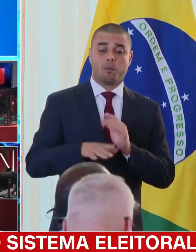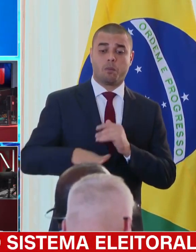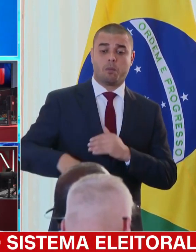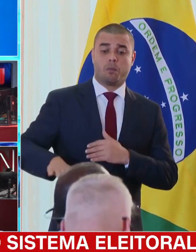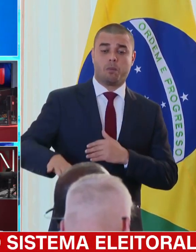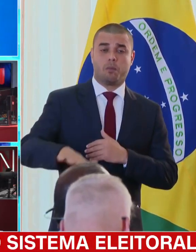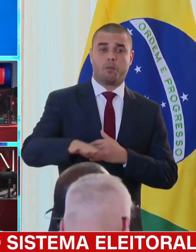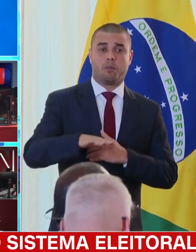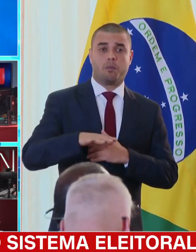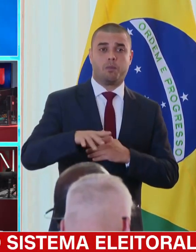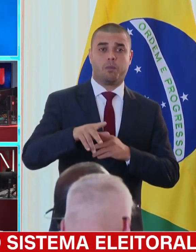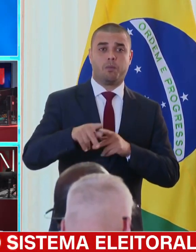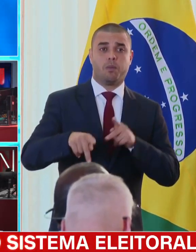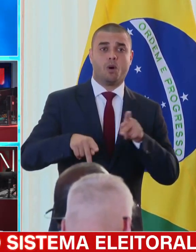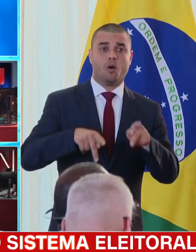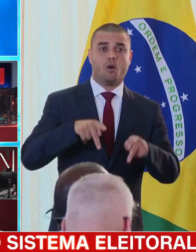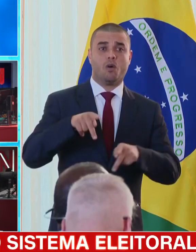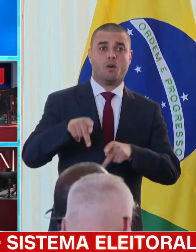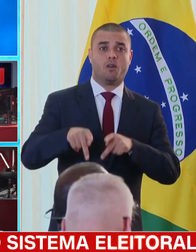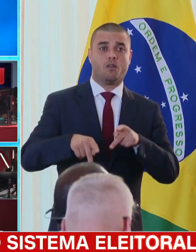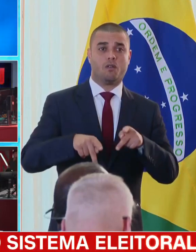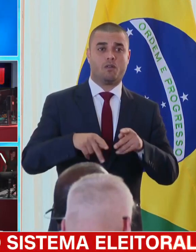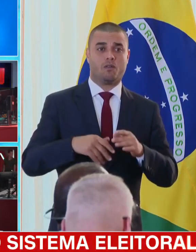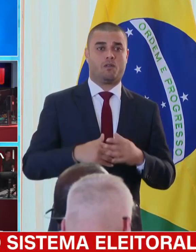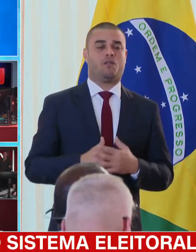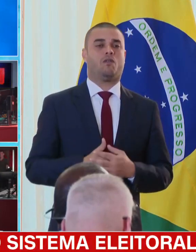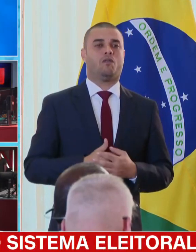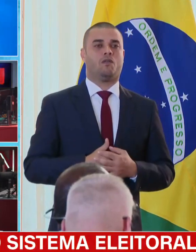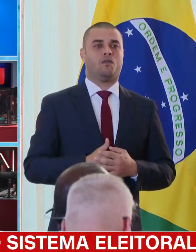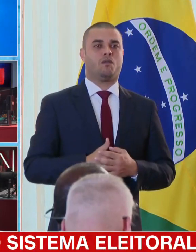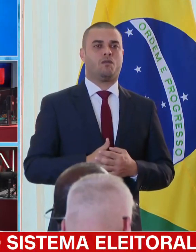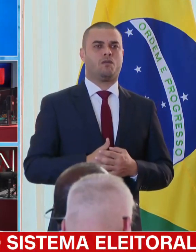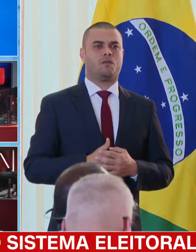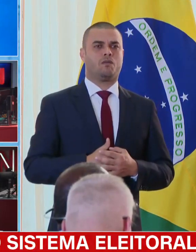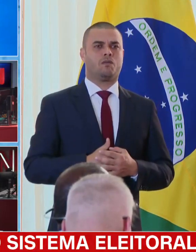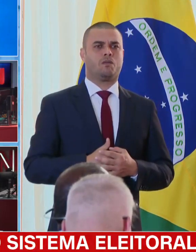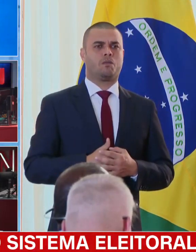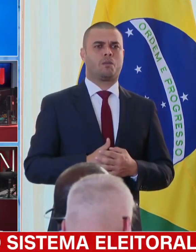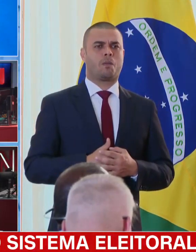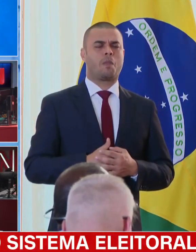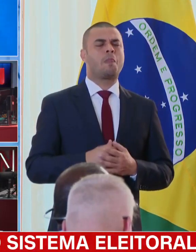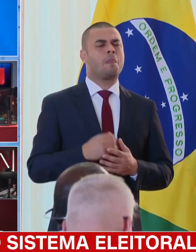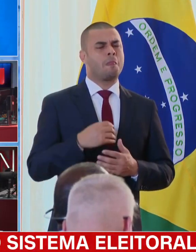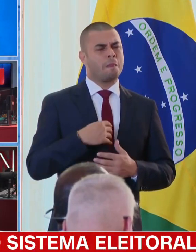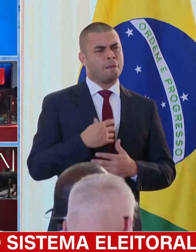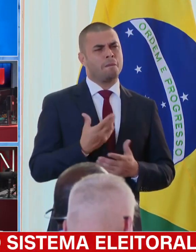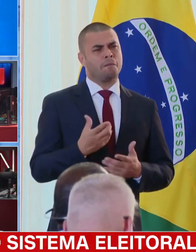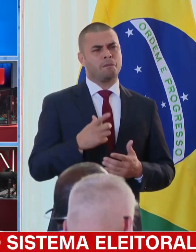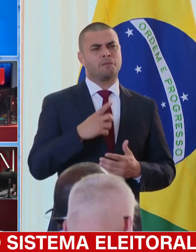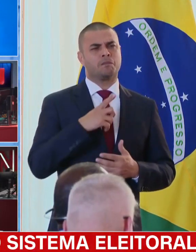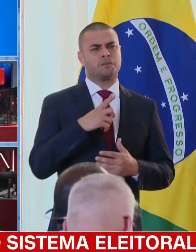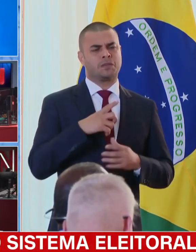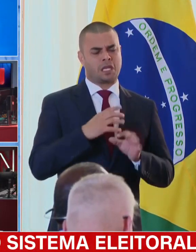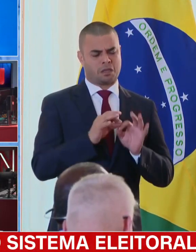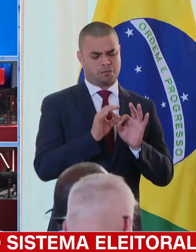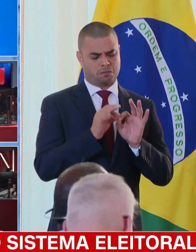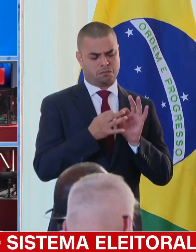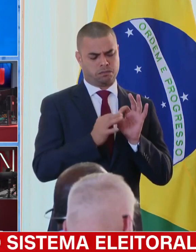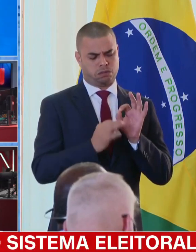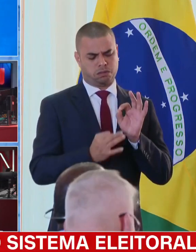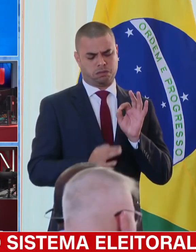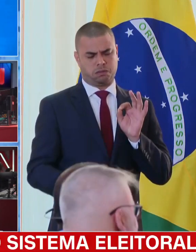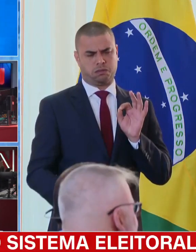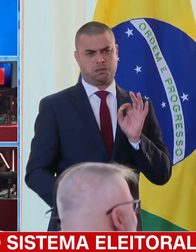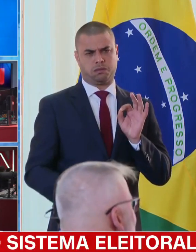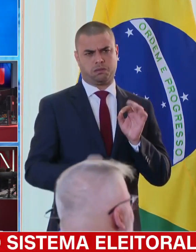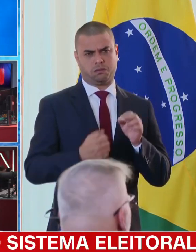porque o presidente se recusa a incluir nas suas fala sobre esse tema essa explicação elementar eu achei a forma como ele abriu